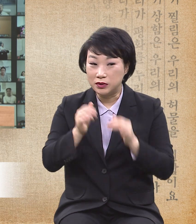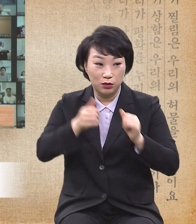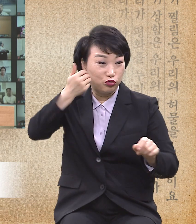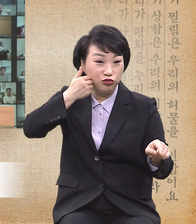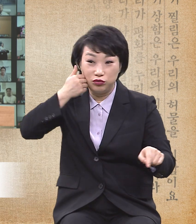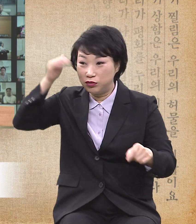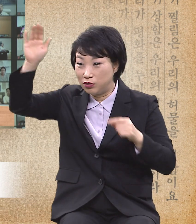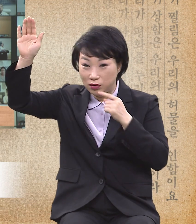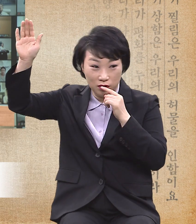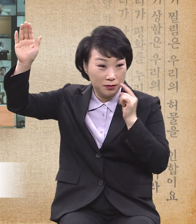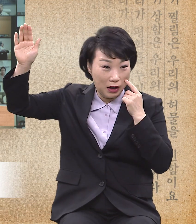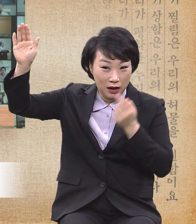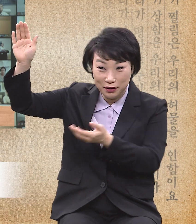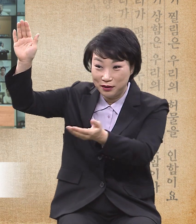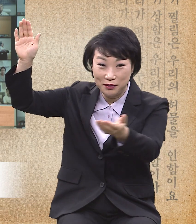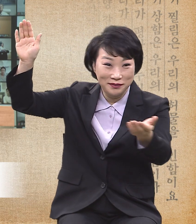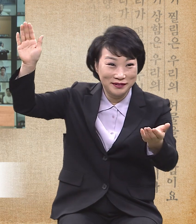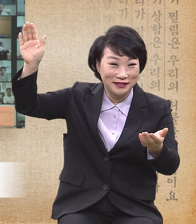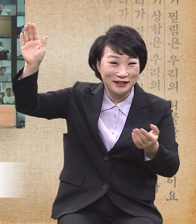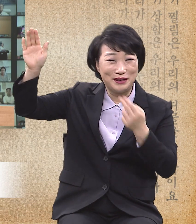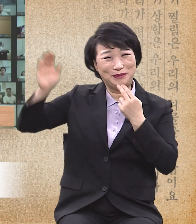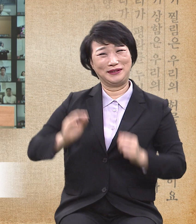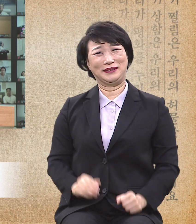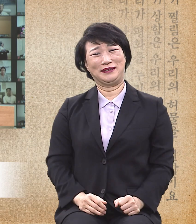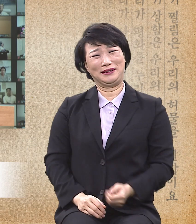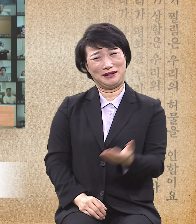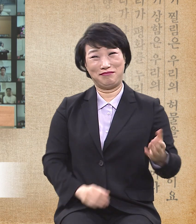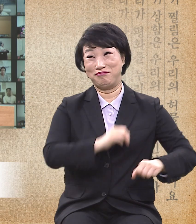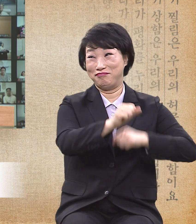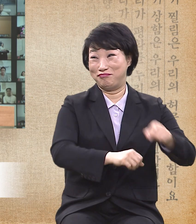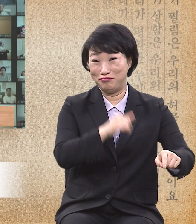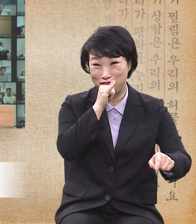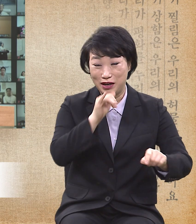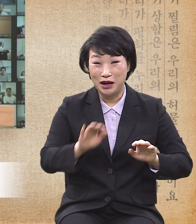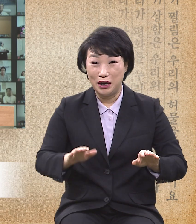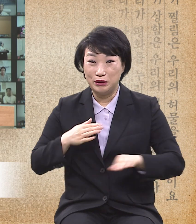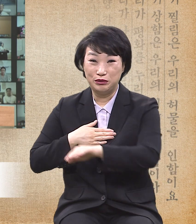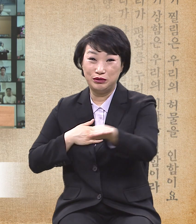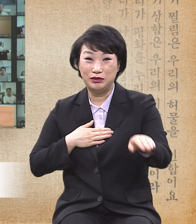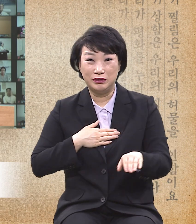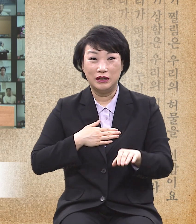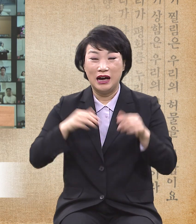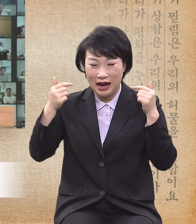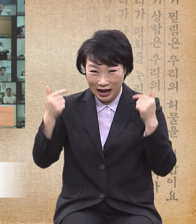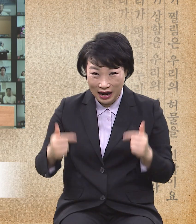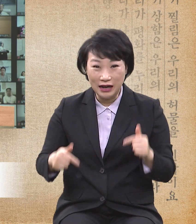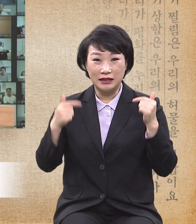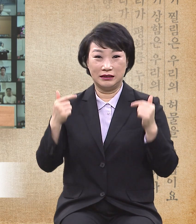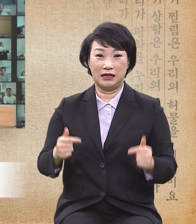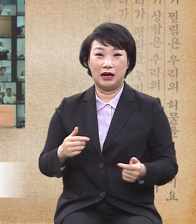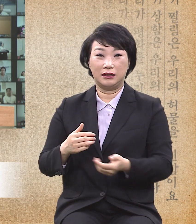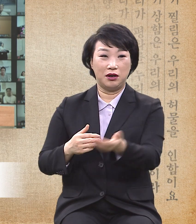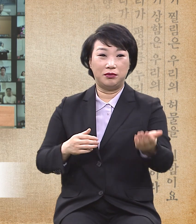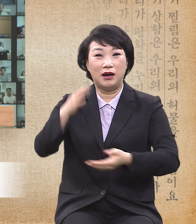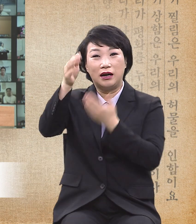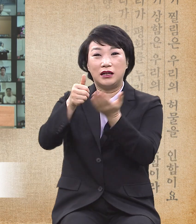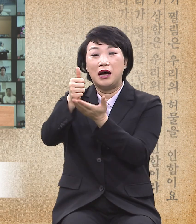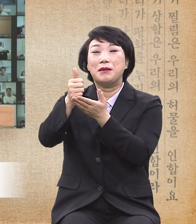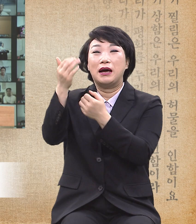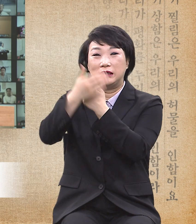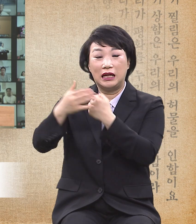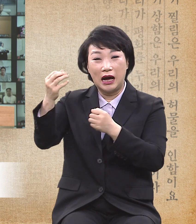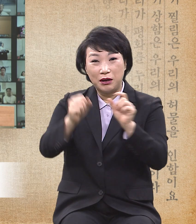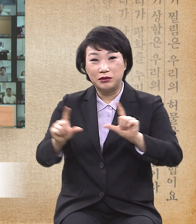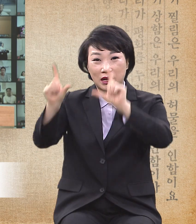여기 어디 있습니까? 임의로 살려고 하는 거. 우리는 항상 하나님의